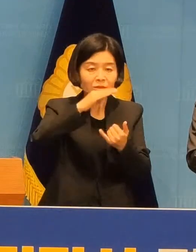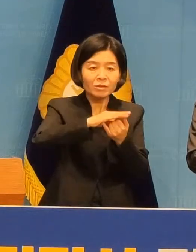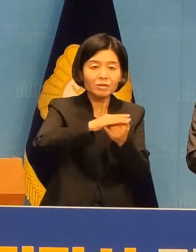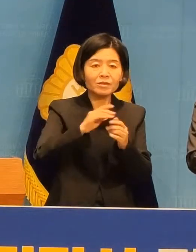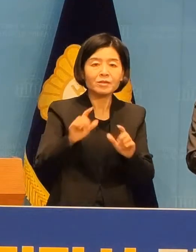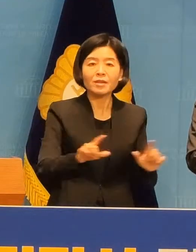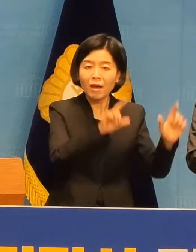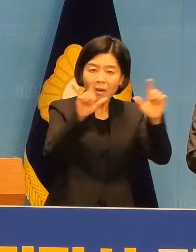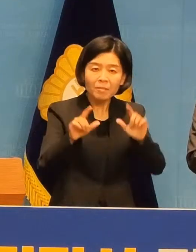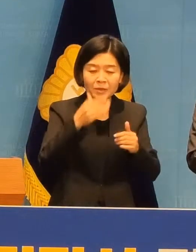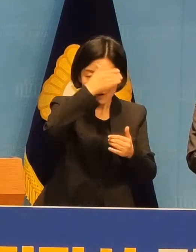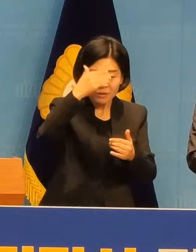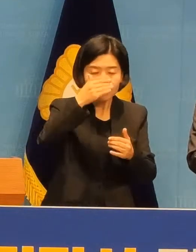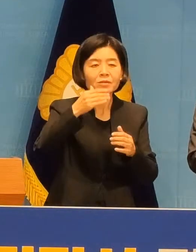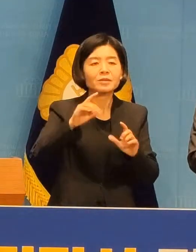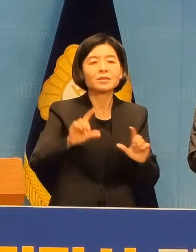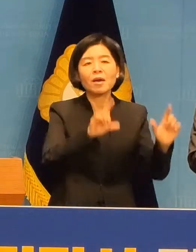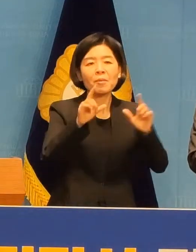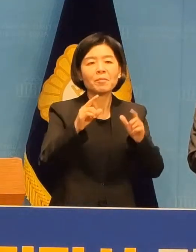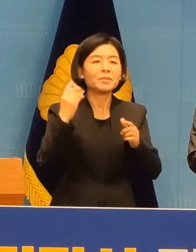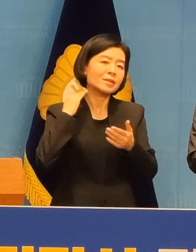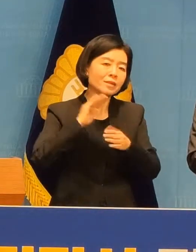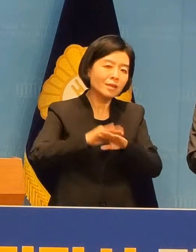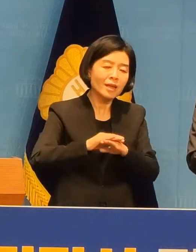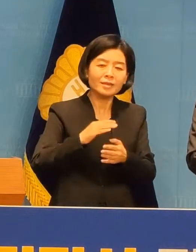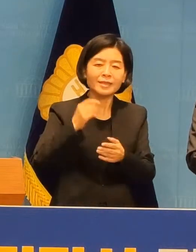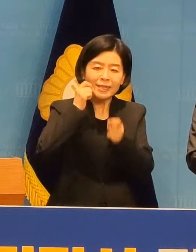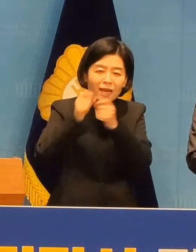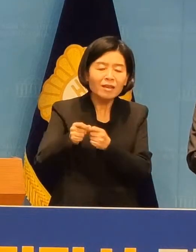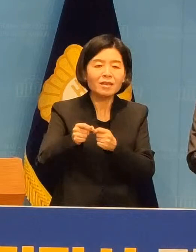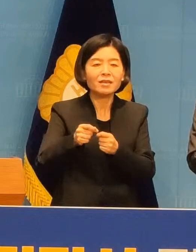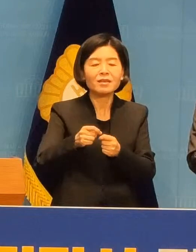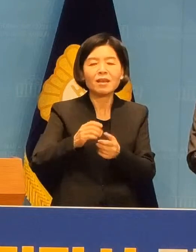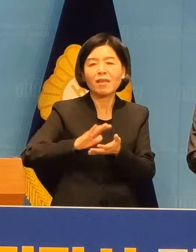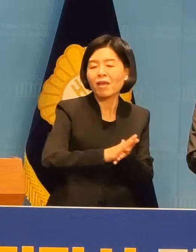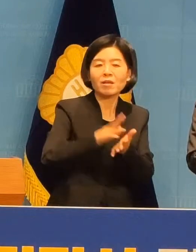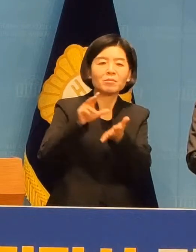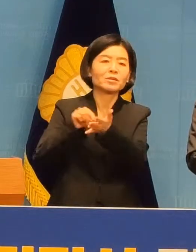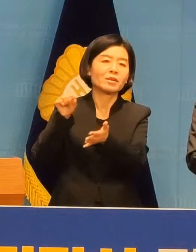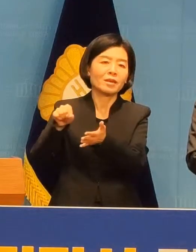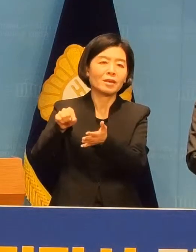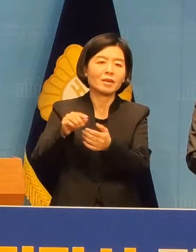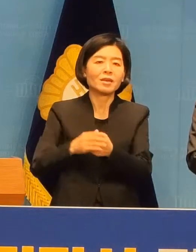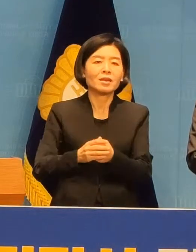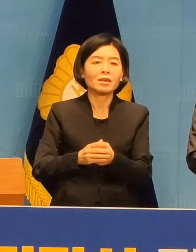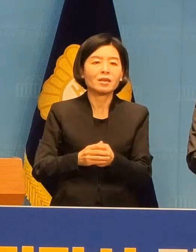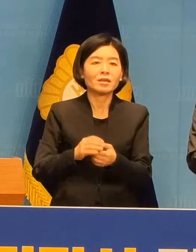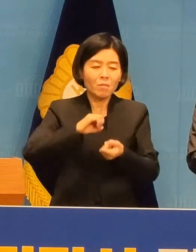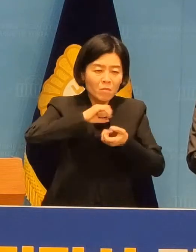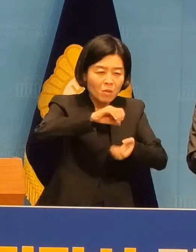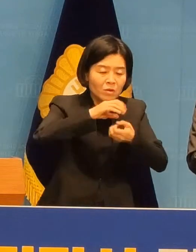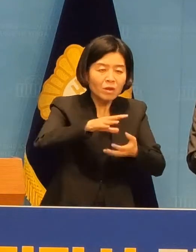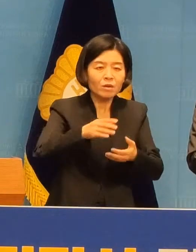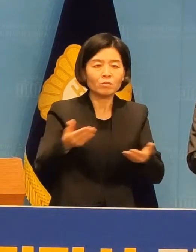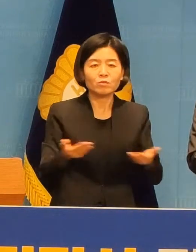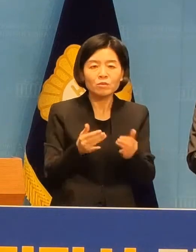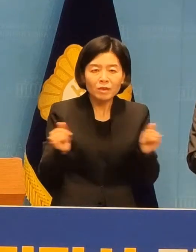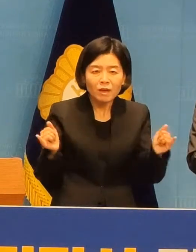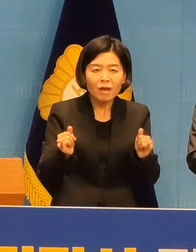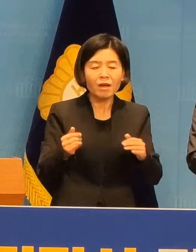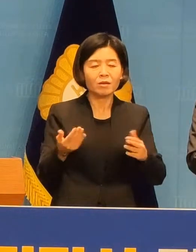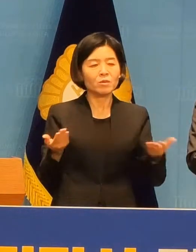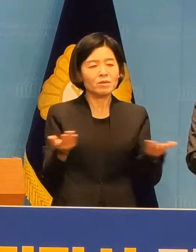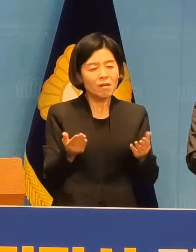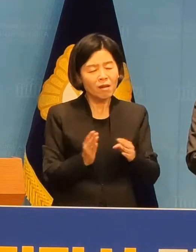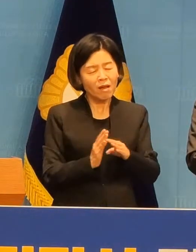사기의 잔혹함 앞에서, 경쟁에 쫓겨 목숨을 걸고 일하는 배달 노동자와 과로로